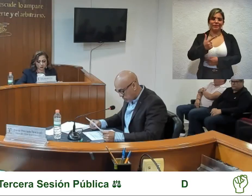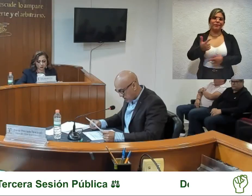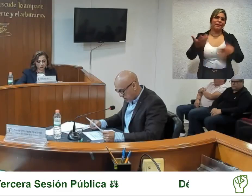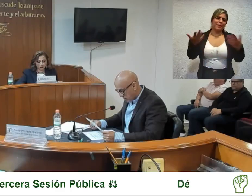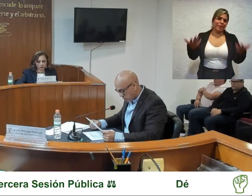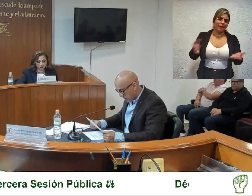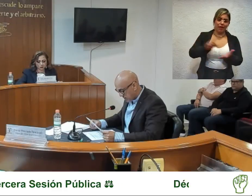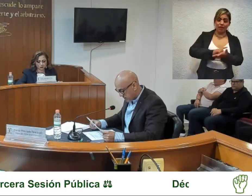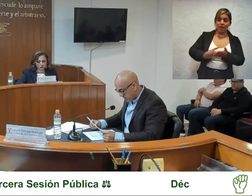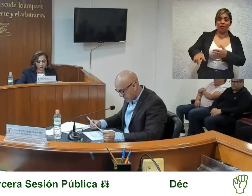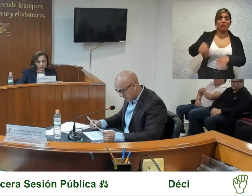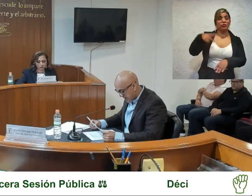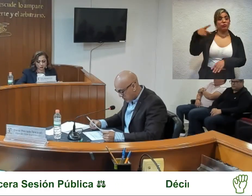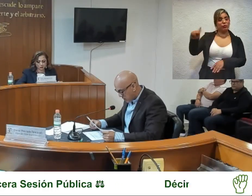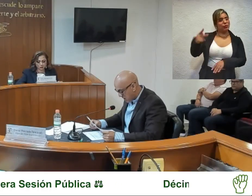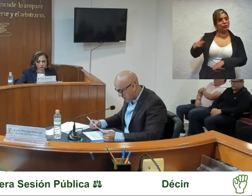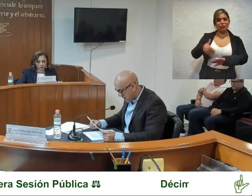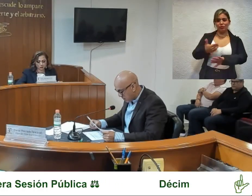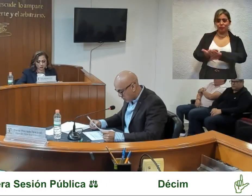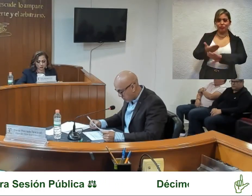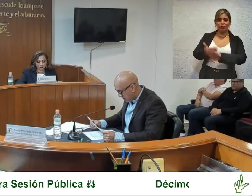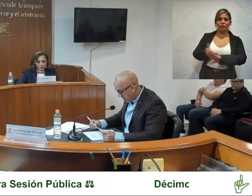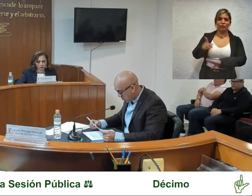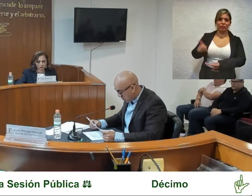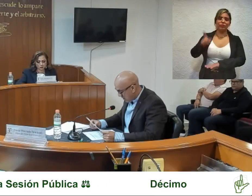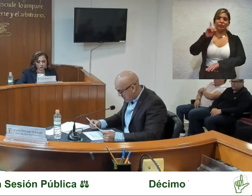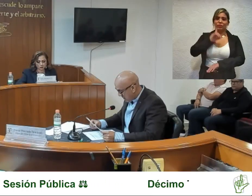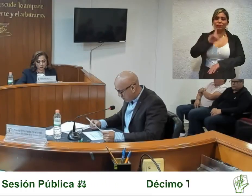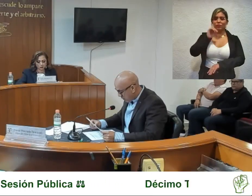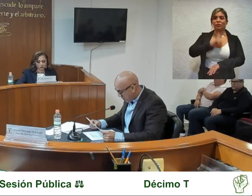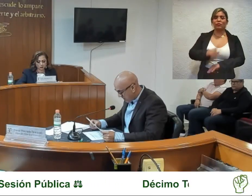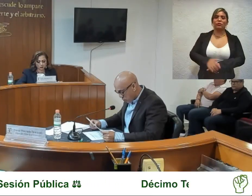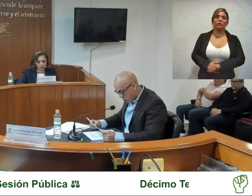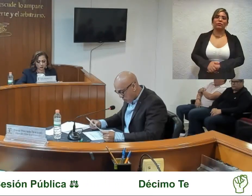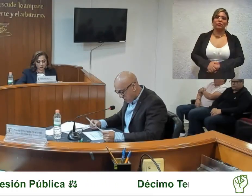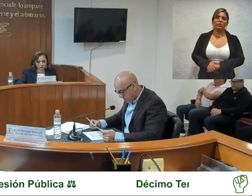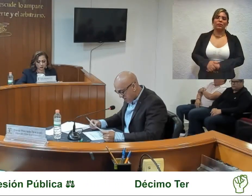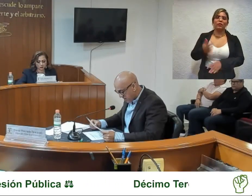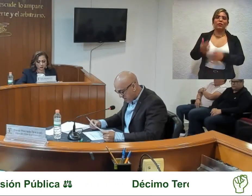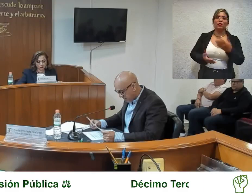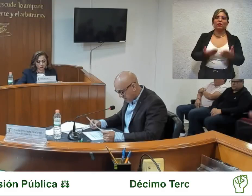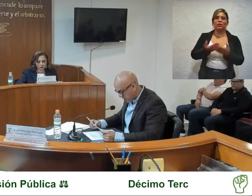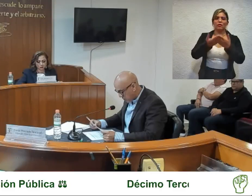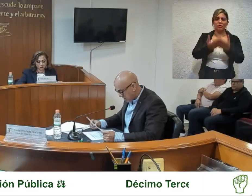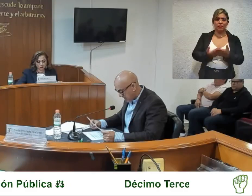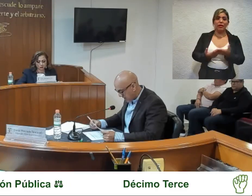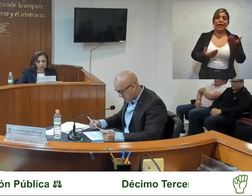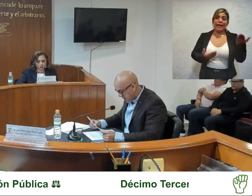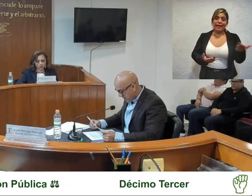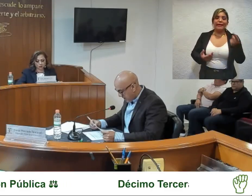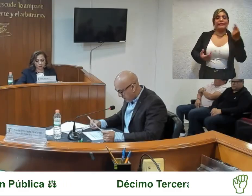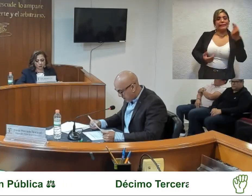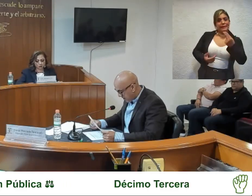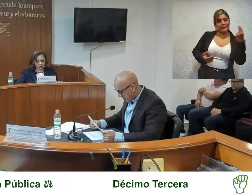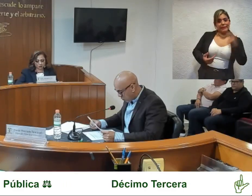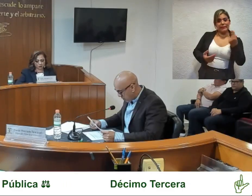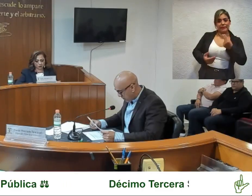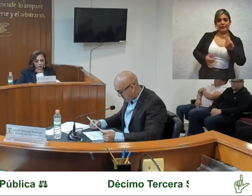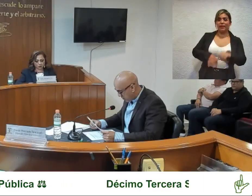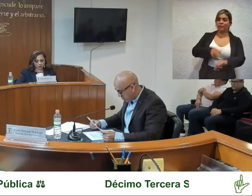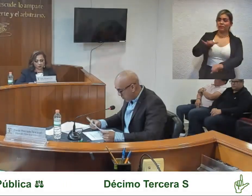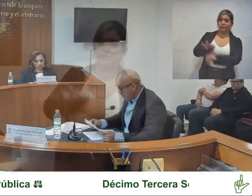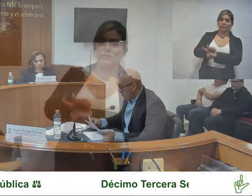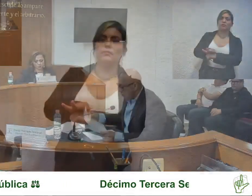derechos político-electorales de la ciudadana dato protegido, la propuesta incorpora medidas de reparación integral y garantías de